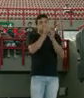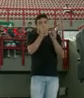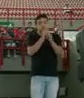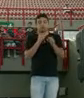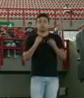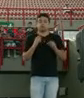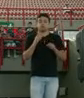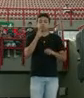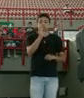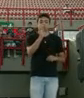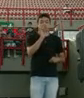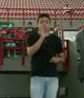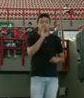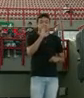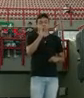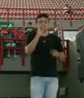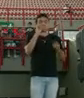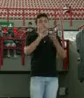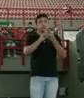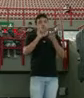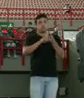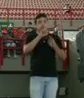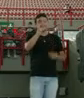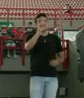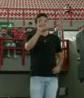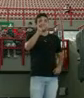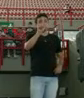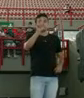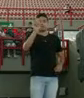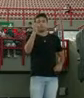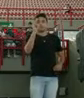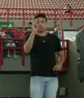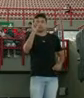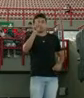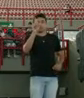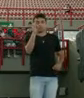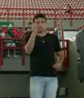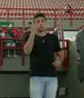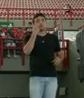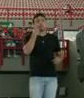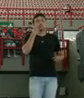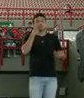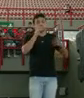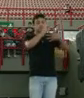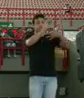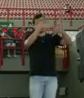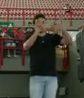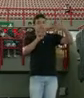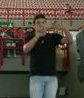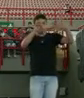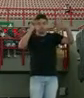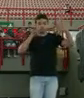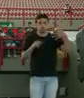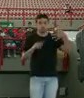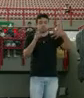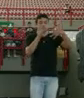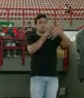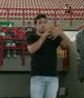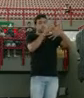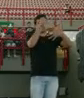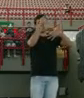somatotrófico, ou também GH, tá certo? Aí vamos para os itens. O que diz o item